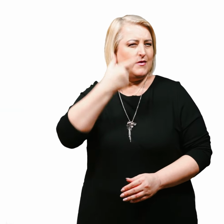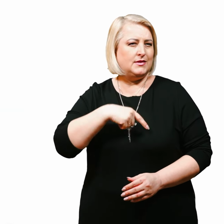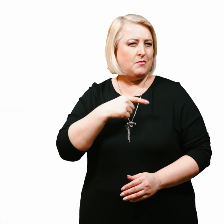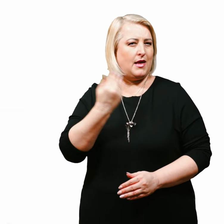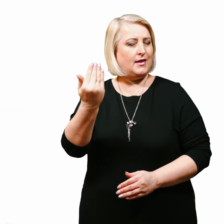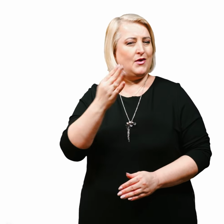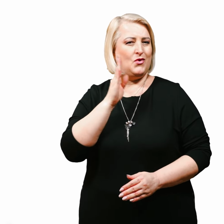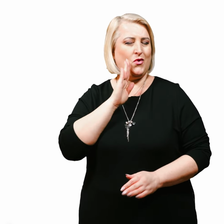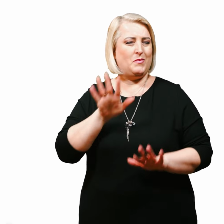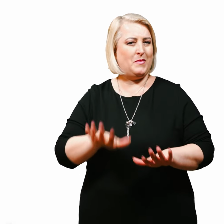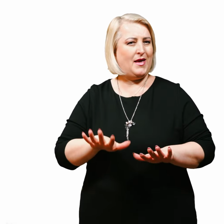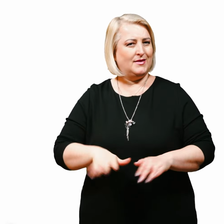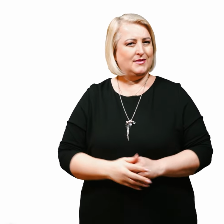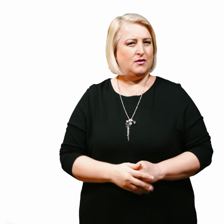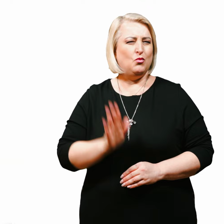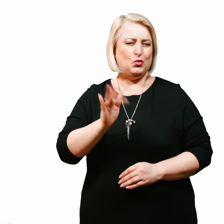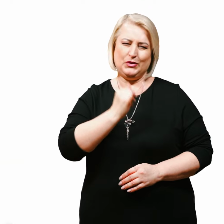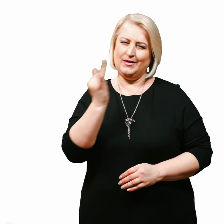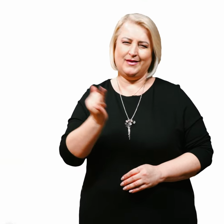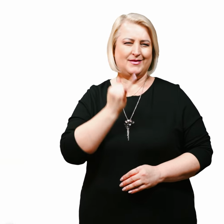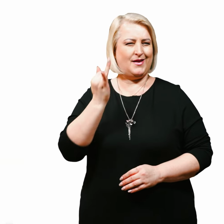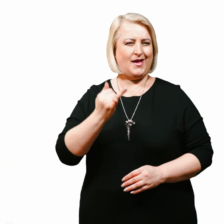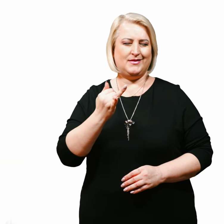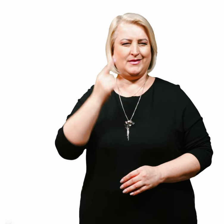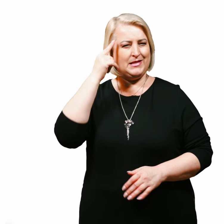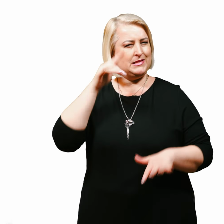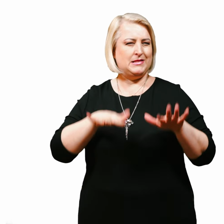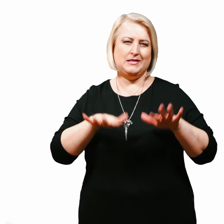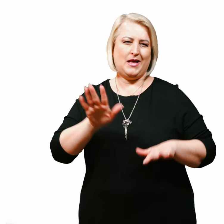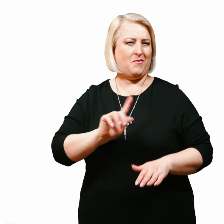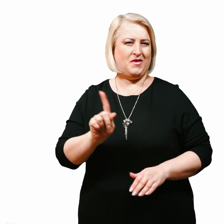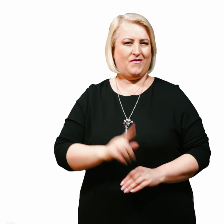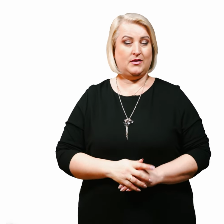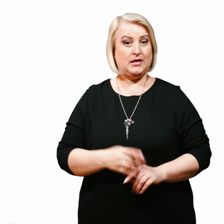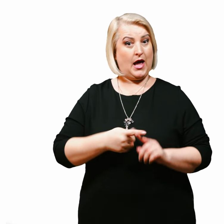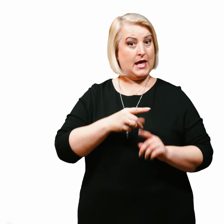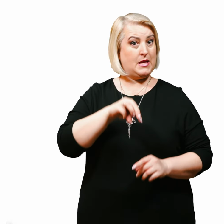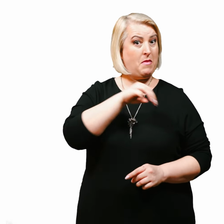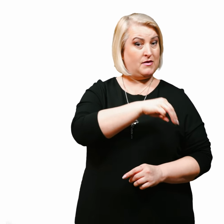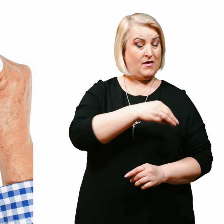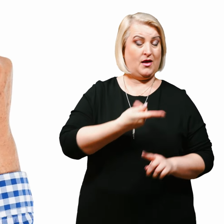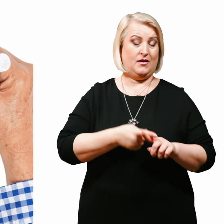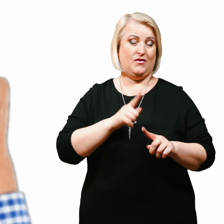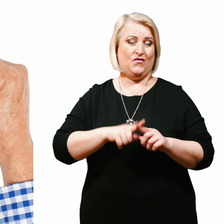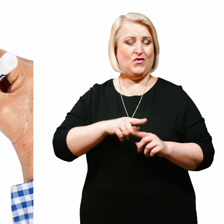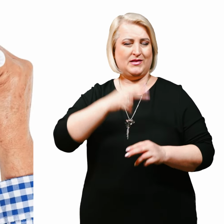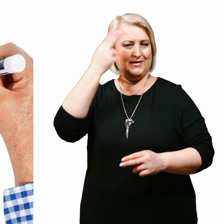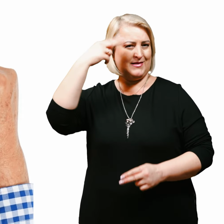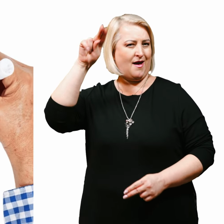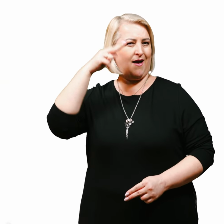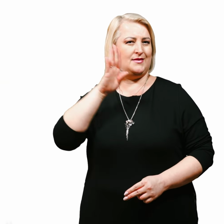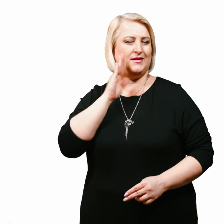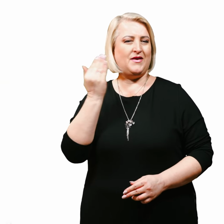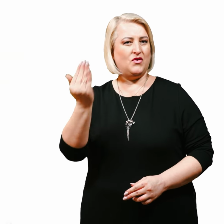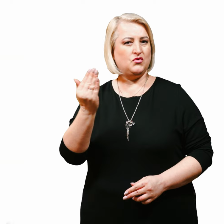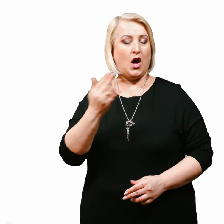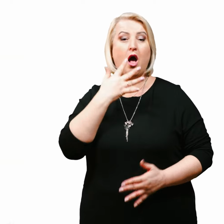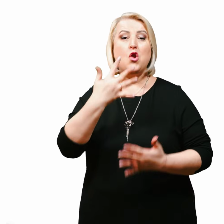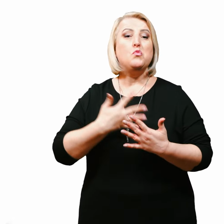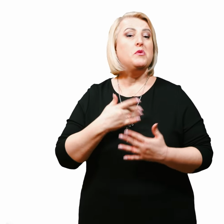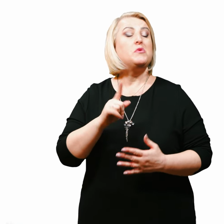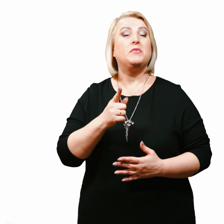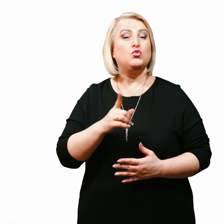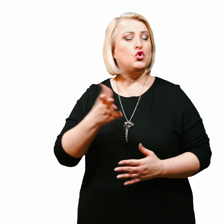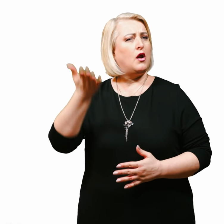месте. Будет интересно, не сомневайся. А это Матвей, любимый дядя девочки. И любимый не потому, что раньше